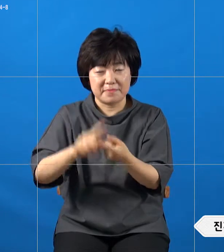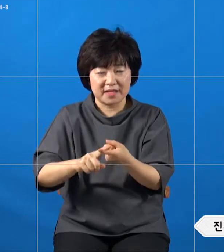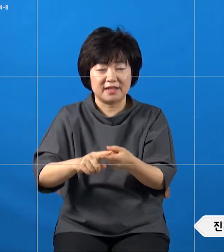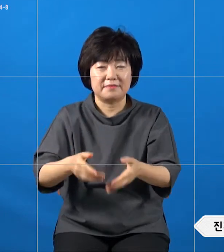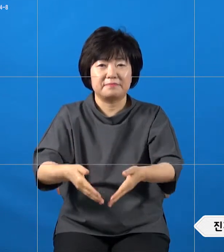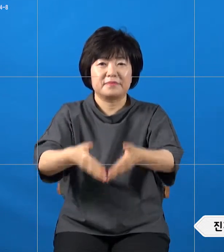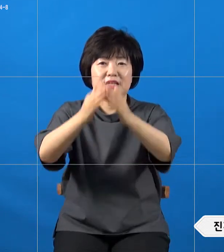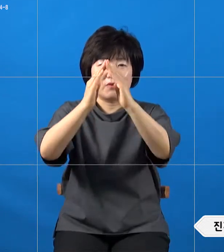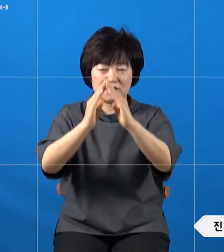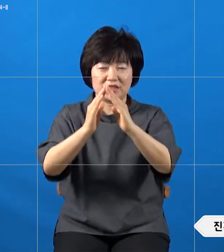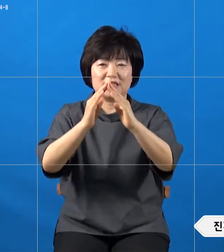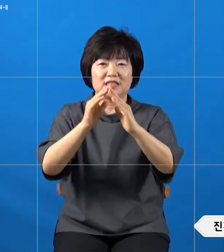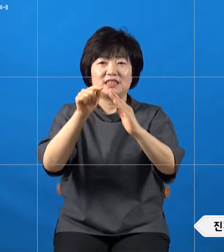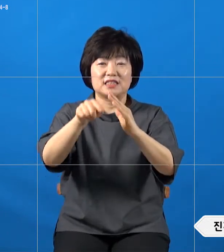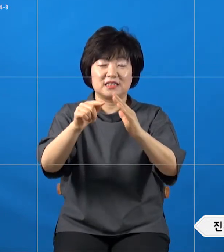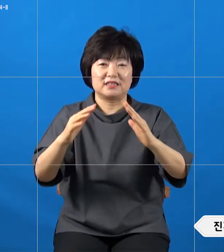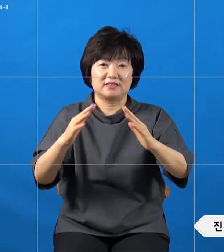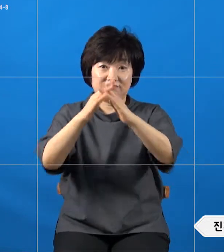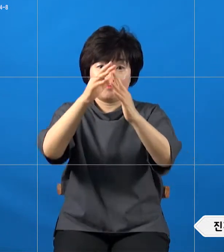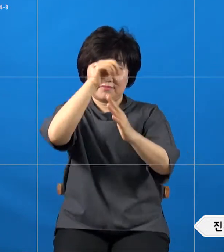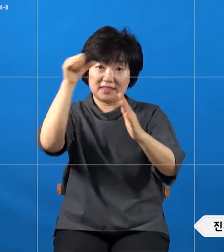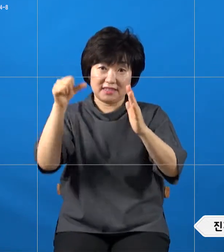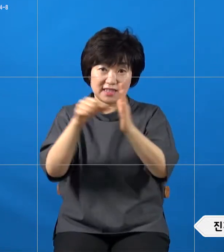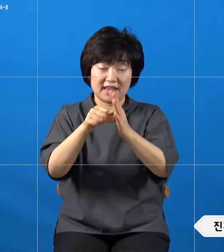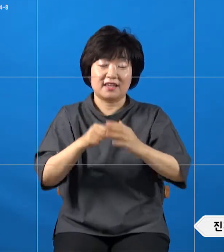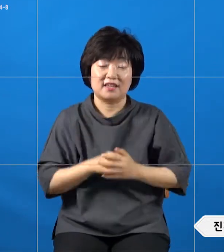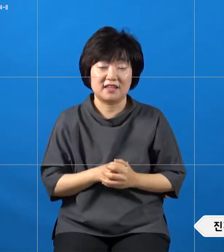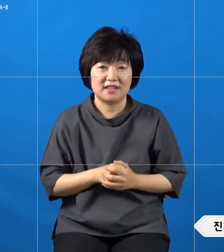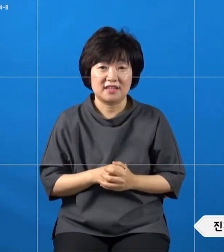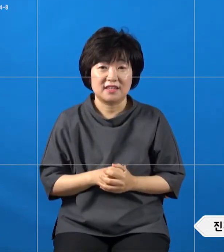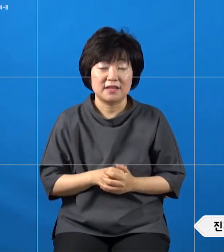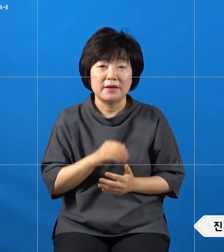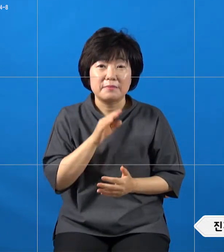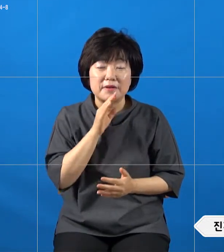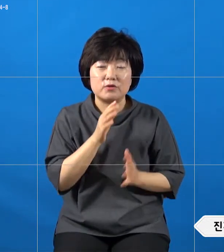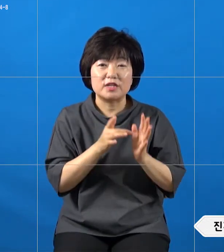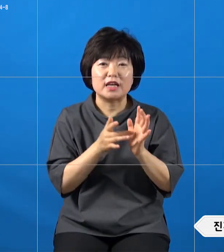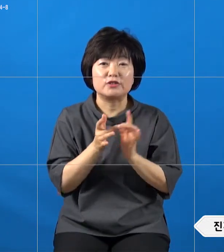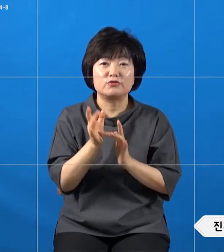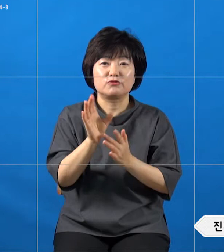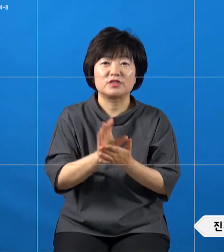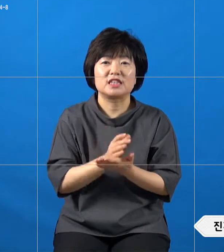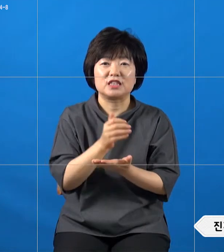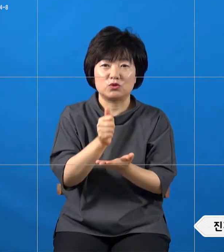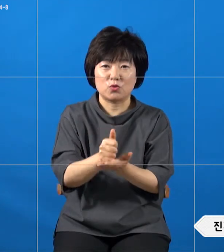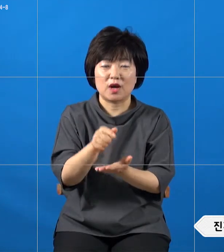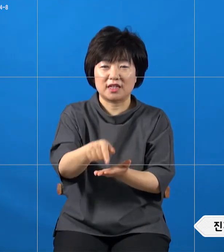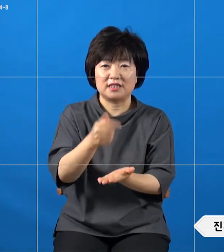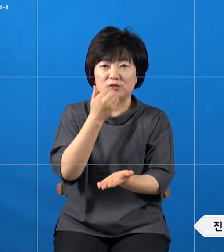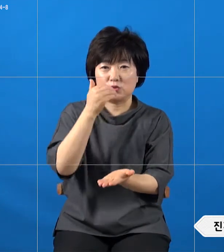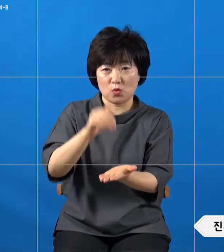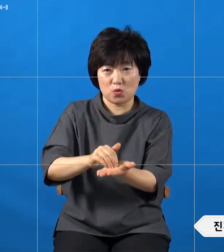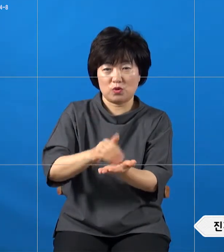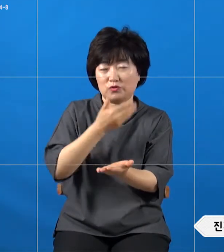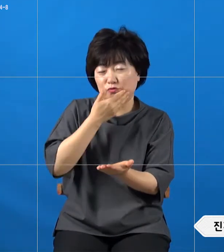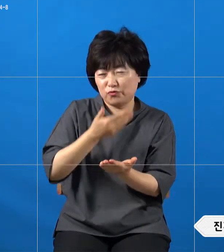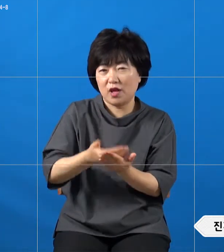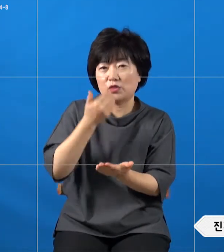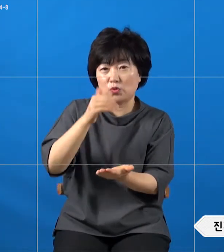오늘 성경은 바로 예수 그리스도가 모퉁이 돌이다라고 말씀하고